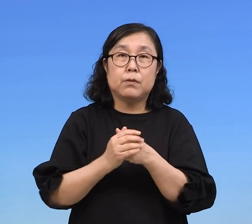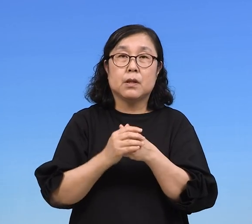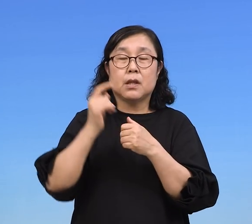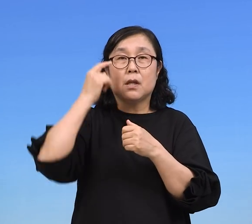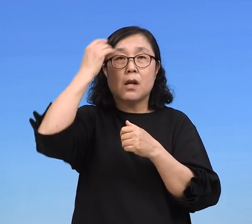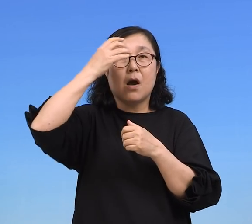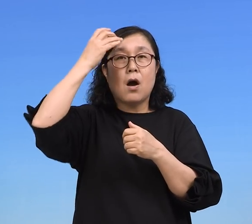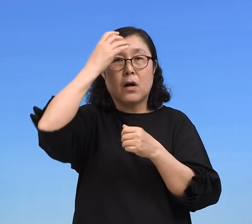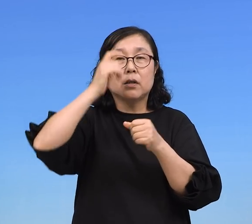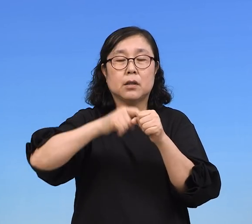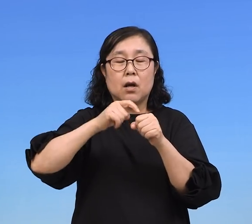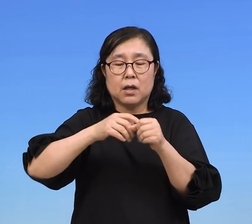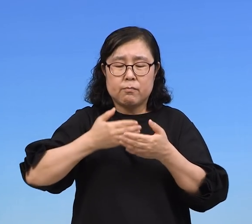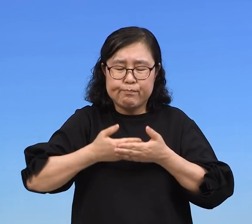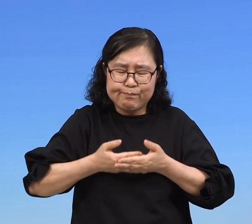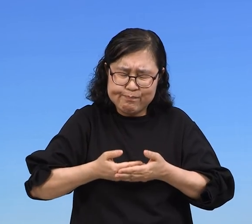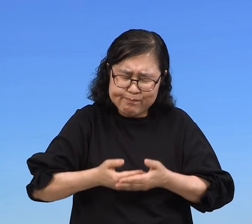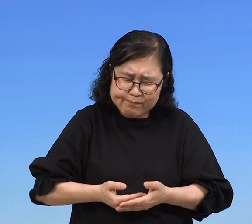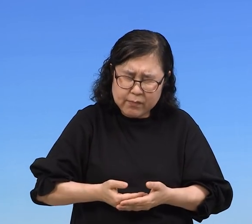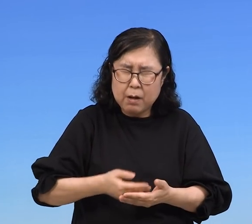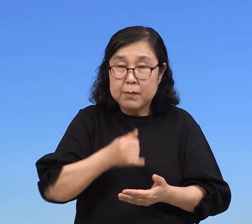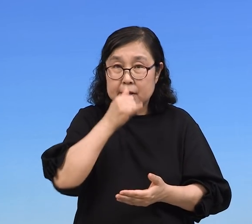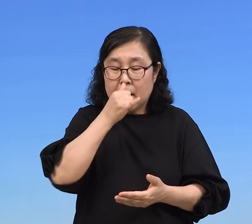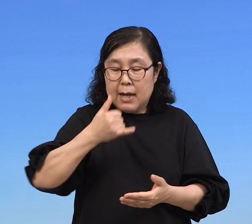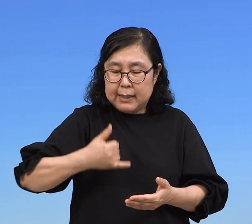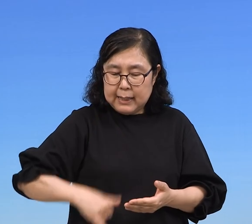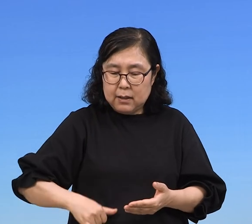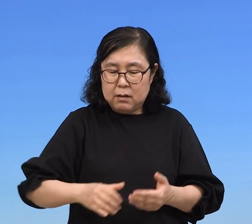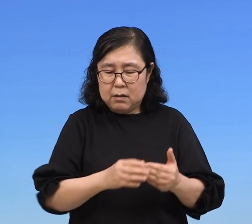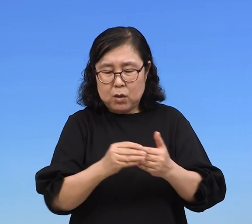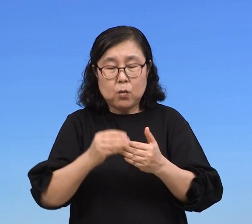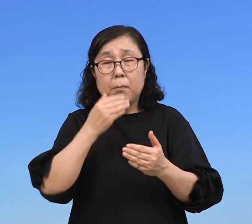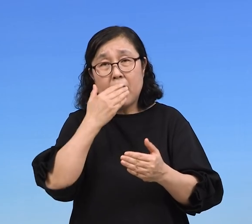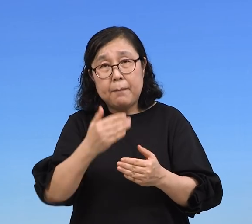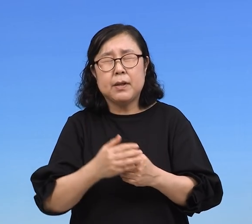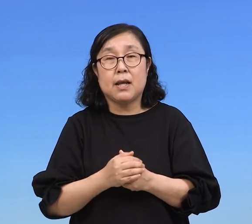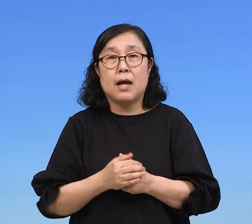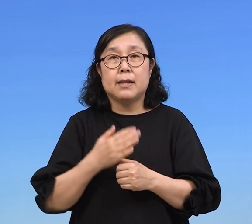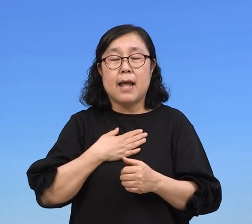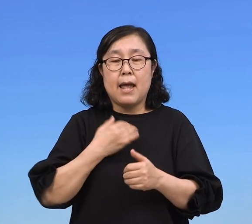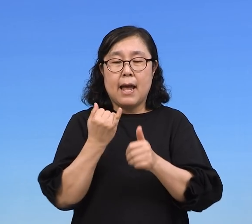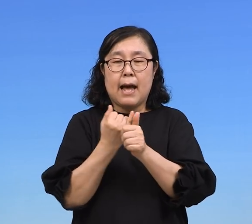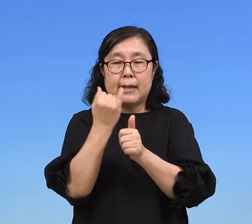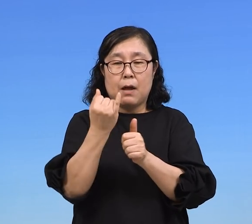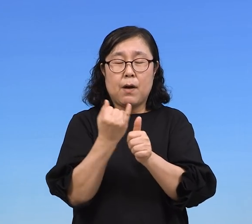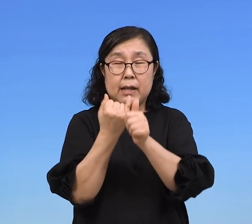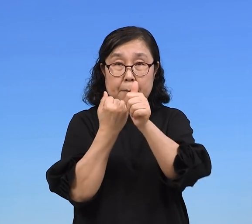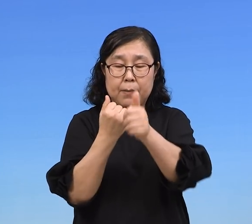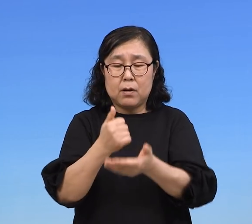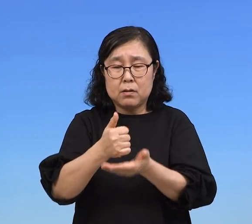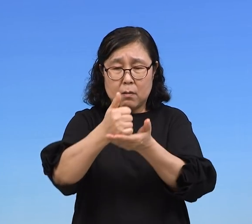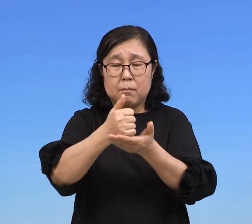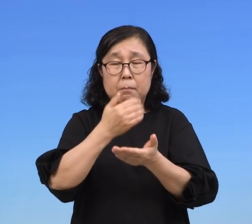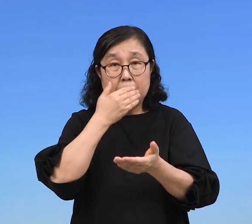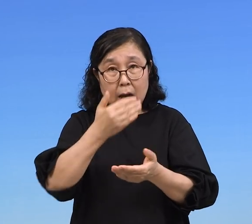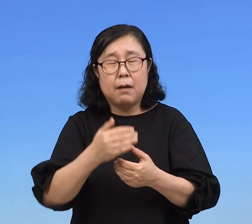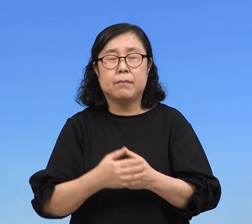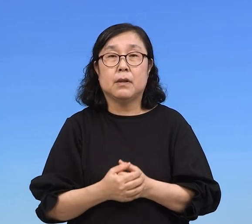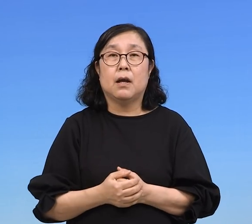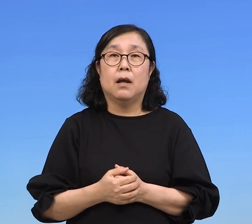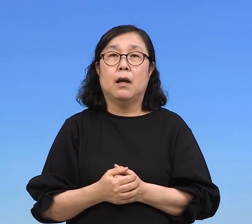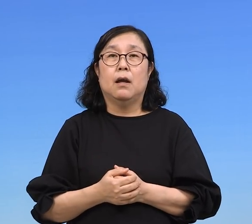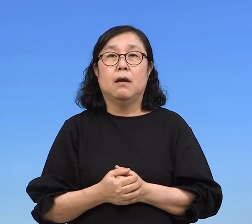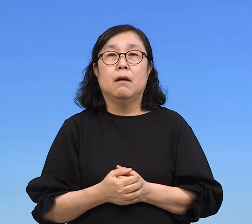깊은 영적인 무게감이 있어야 자녀들을 인도할 수 있는데, 내 아내와 남편을 섬길 수